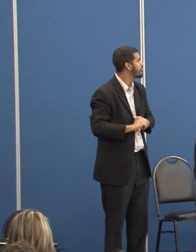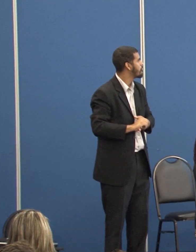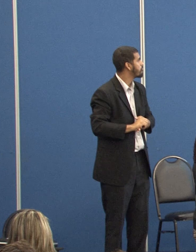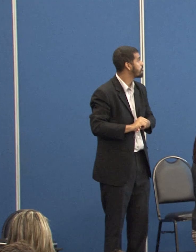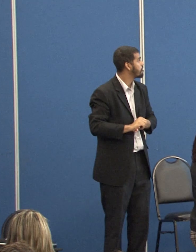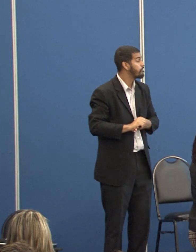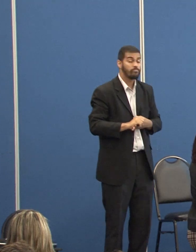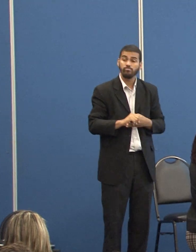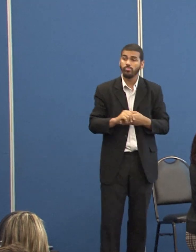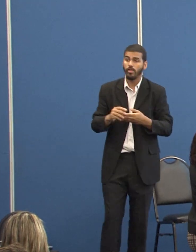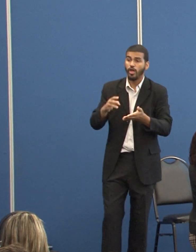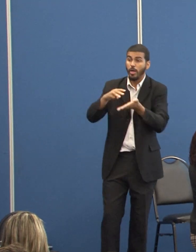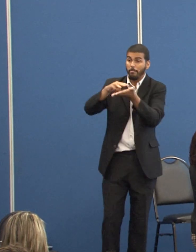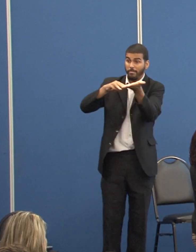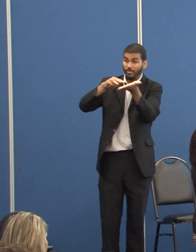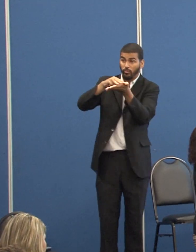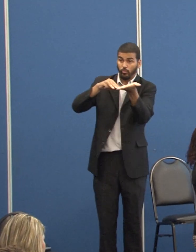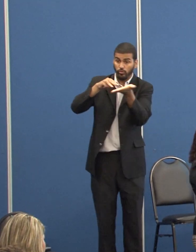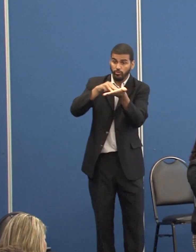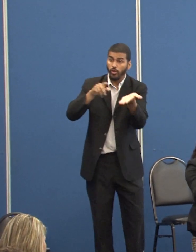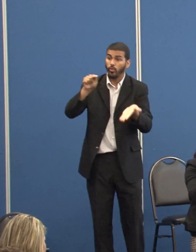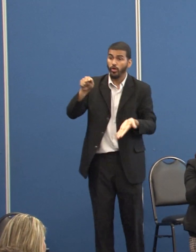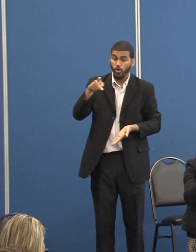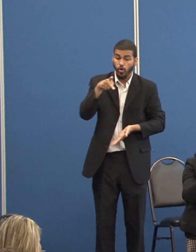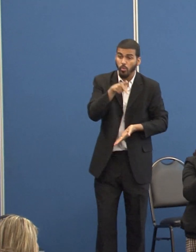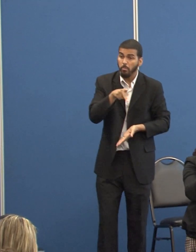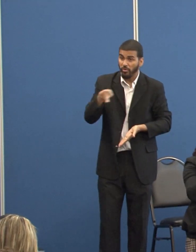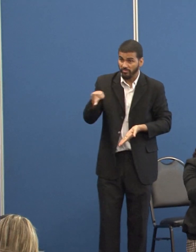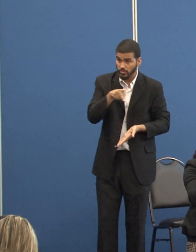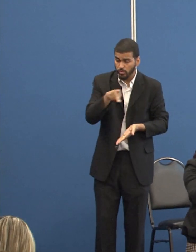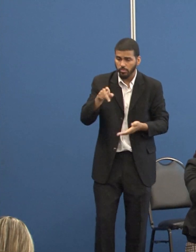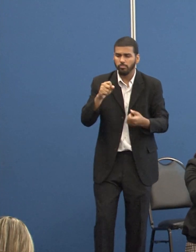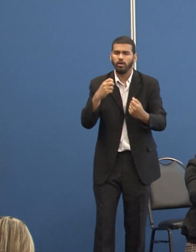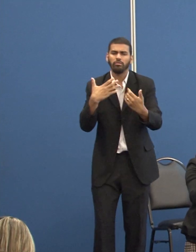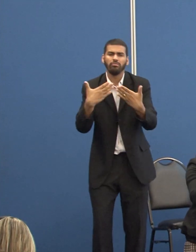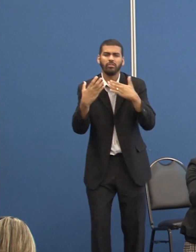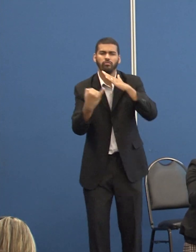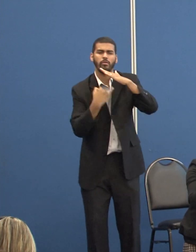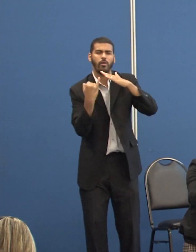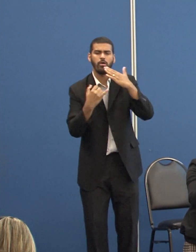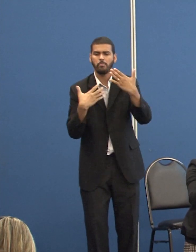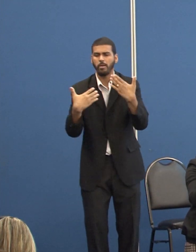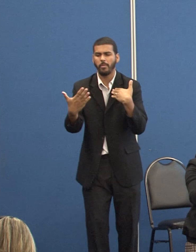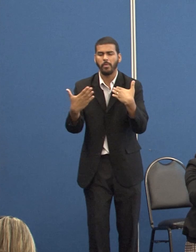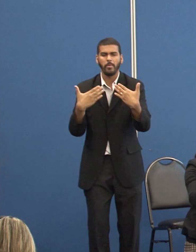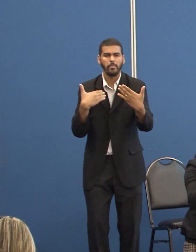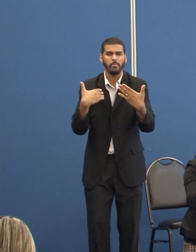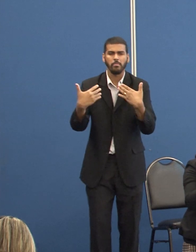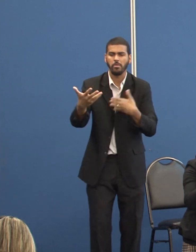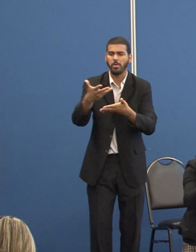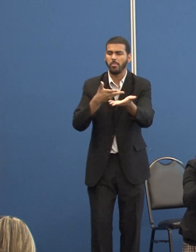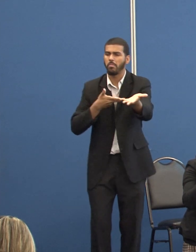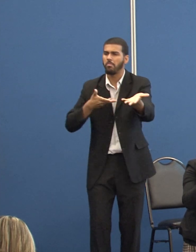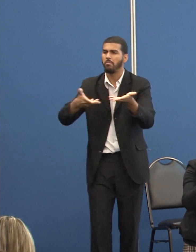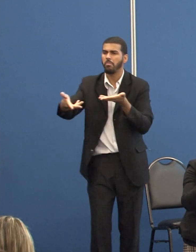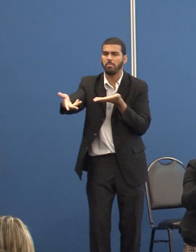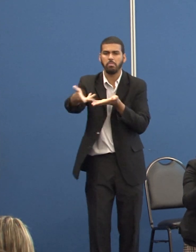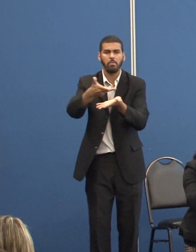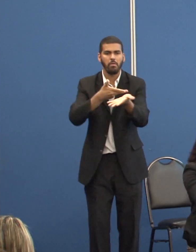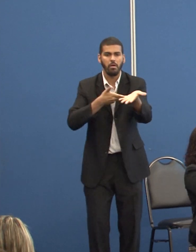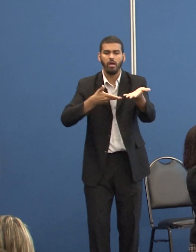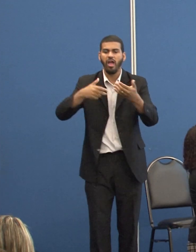A metodologia, o professor iniciará com uma conversa informal. Também já estamos exercitando a questão da